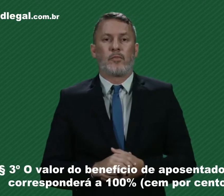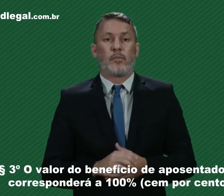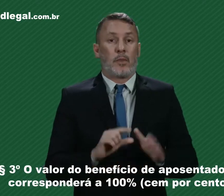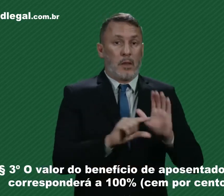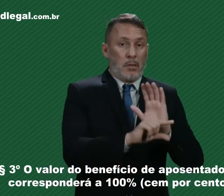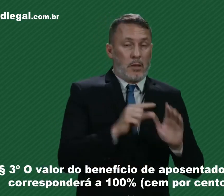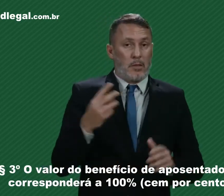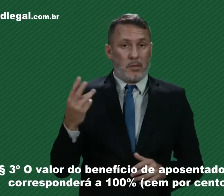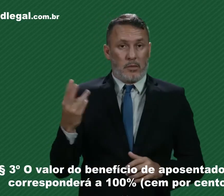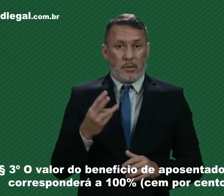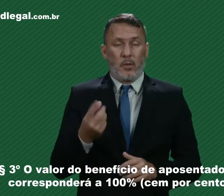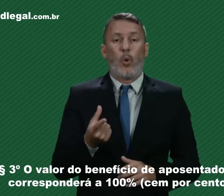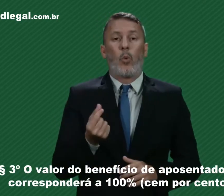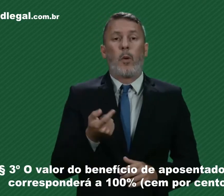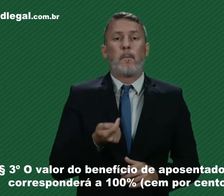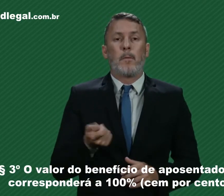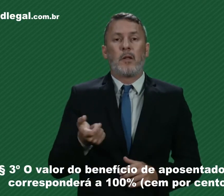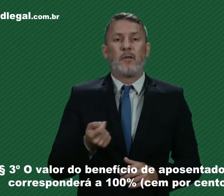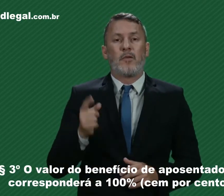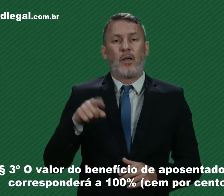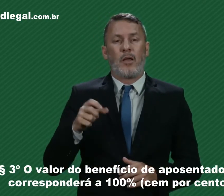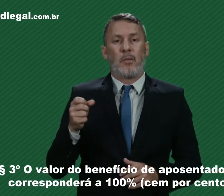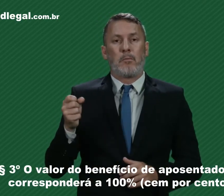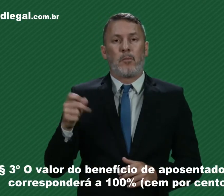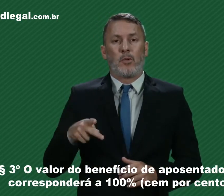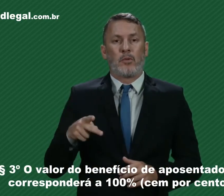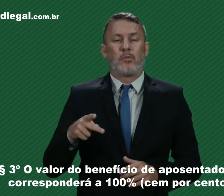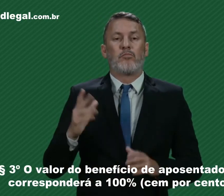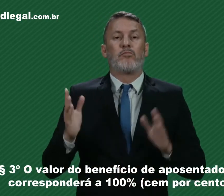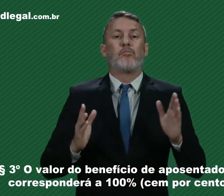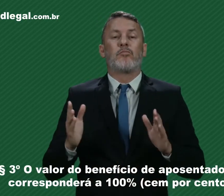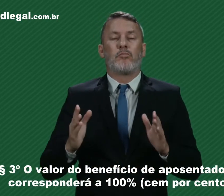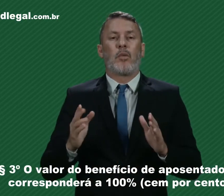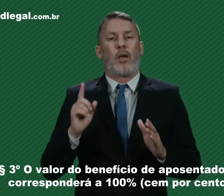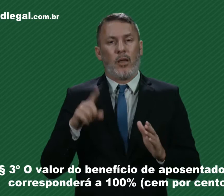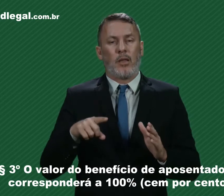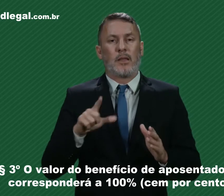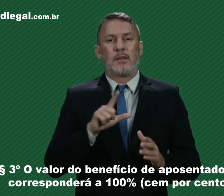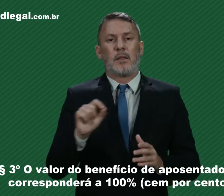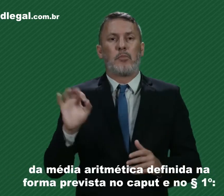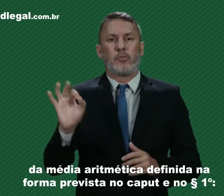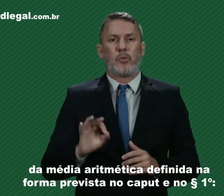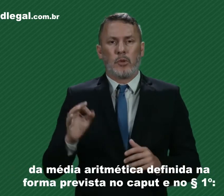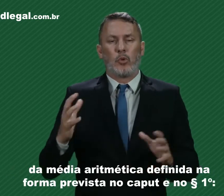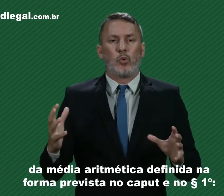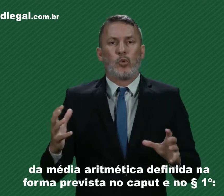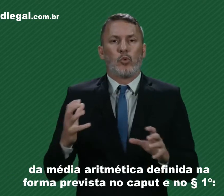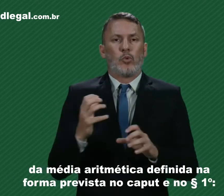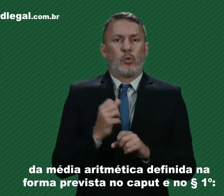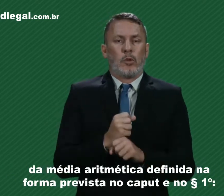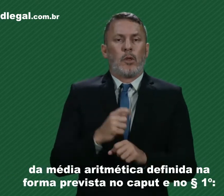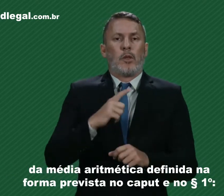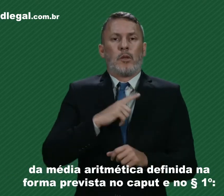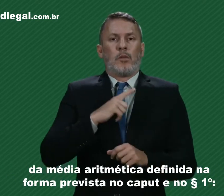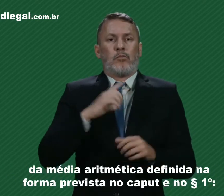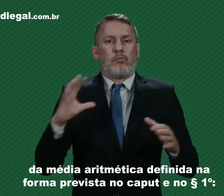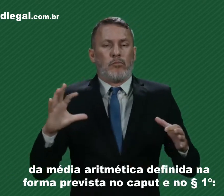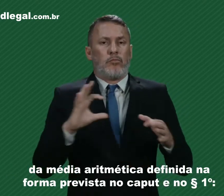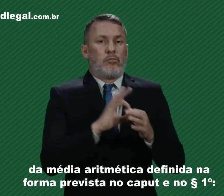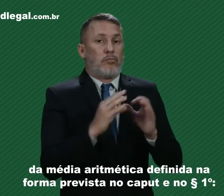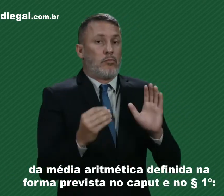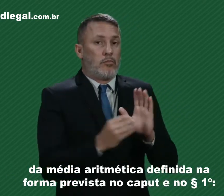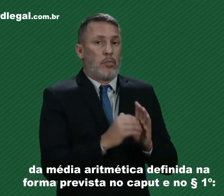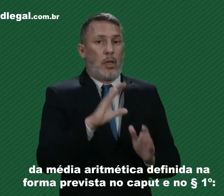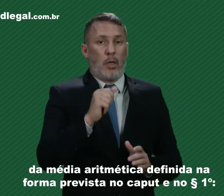Parágrafo 3º. O valor do benefício de aposentadoria corresponderá a 100% da média aritmética definida